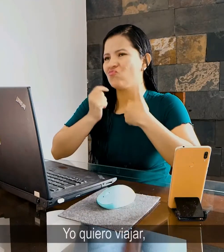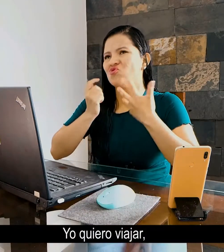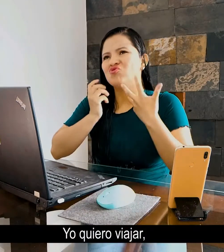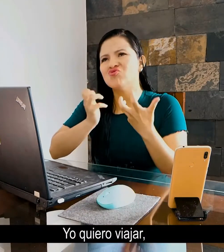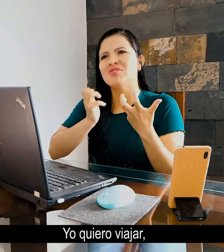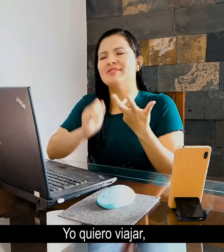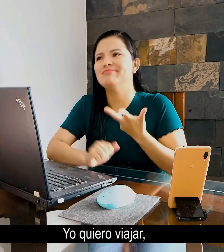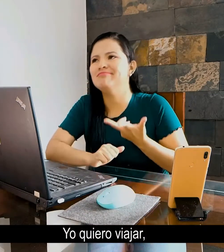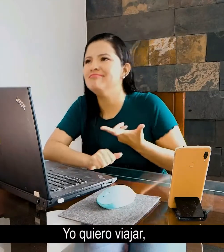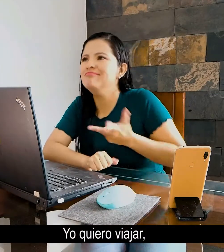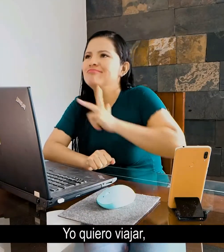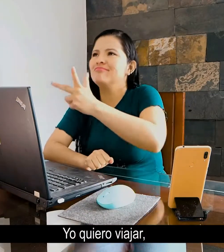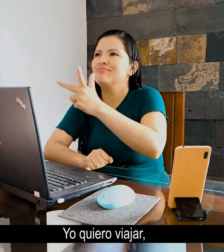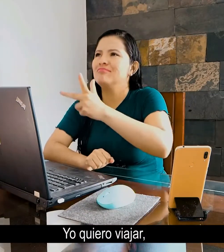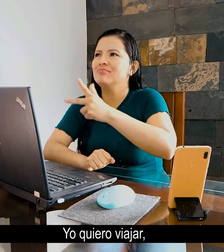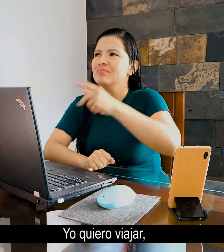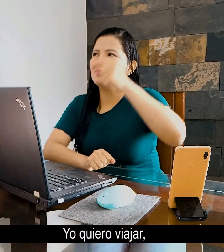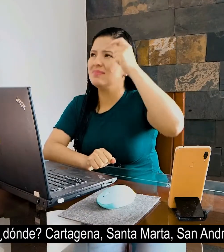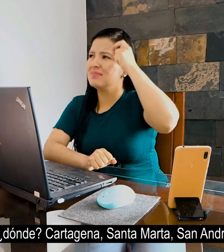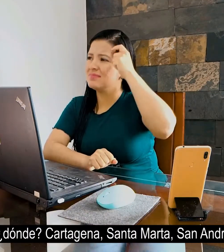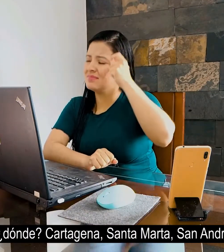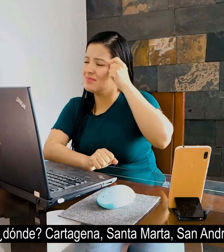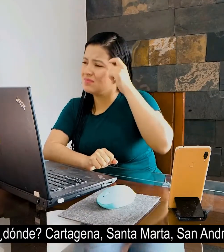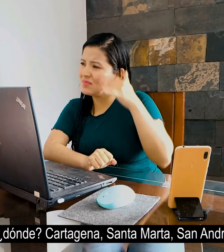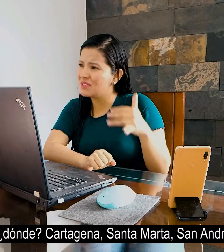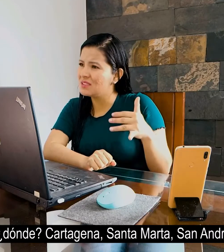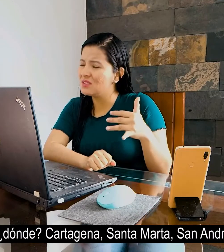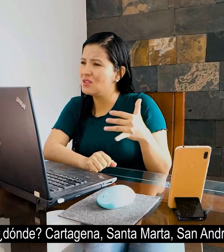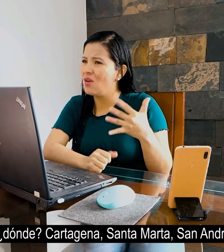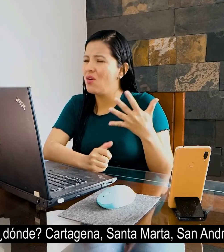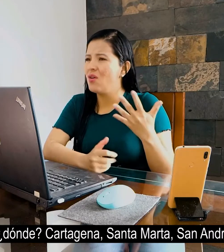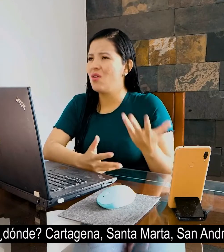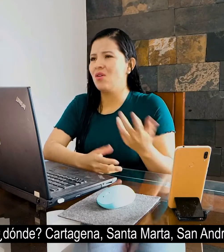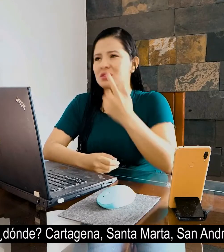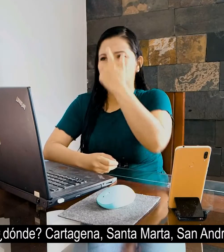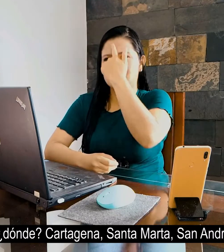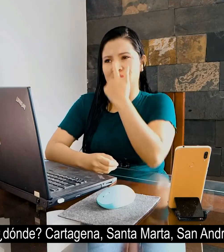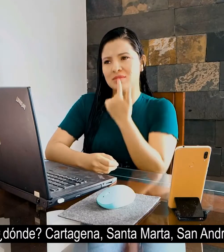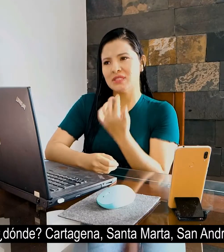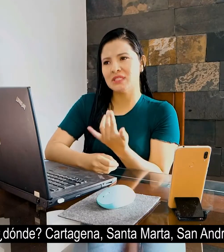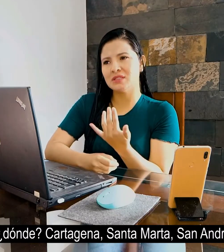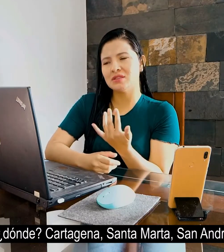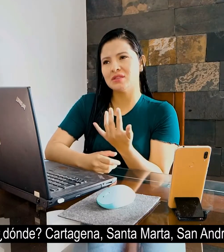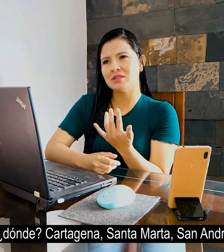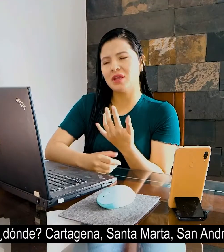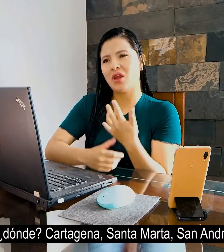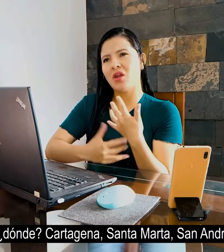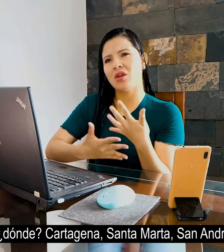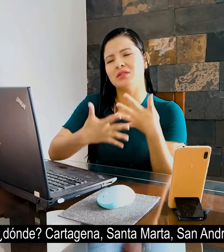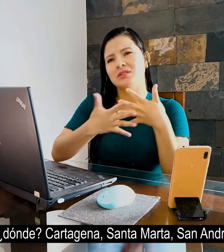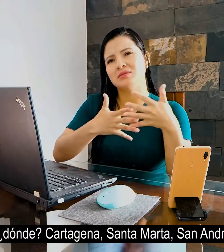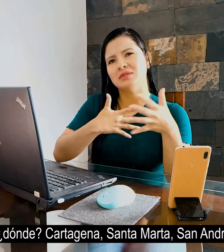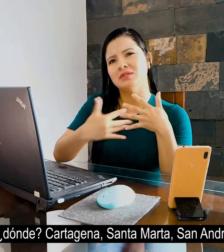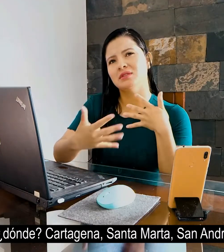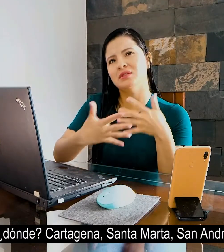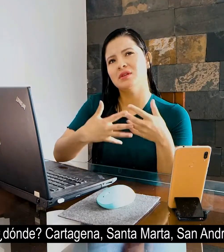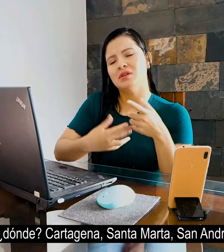Yo quiero viajar, pero ¿a dónde? Cartagena, Santa Marta, San